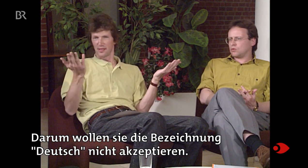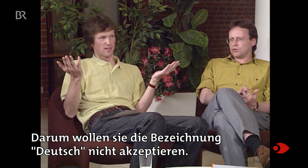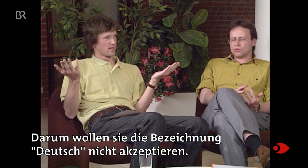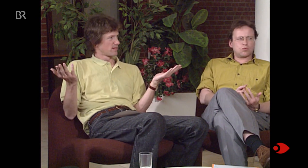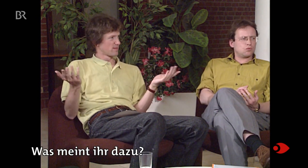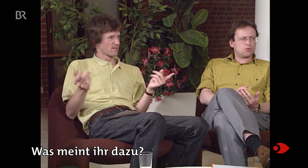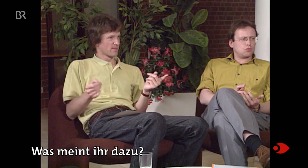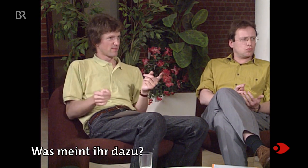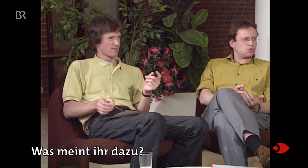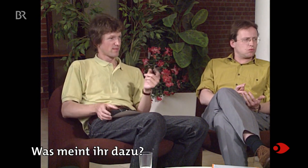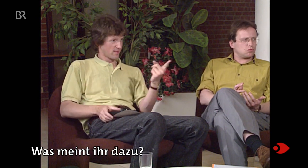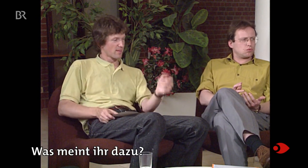nicht akzeptieren. Was meint ihr dazu?